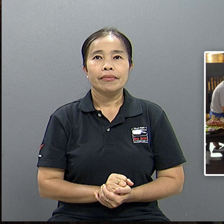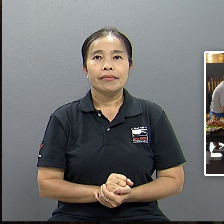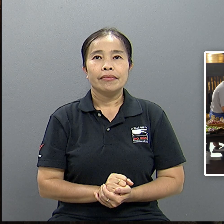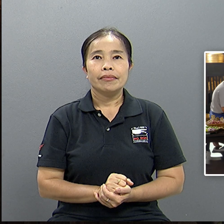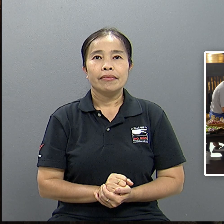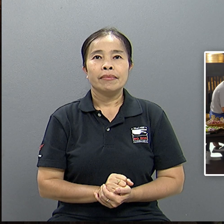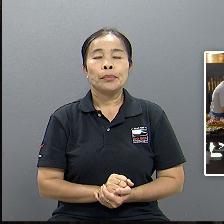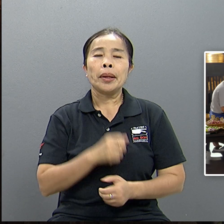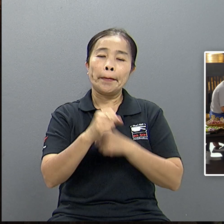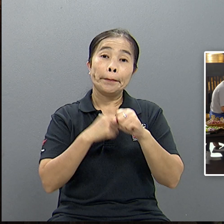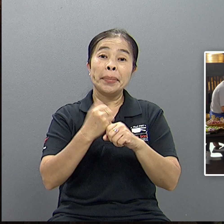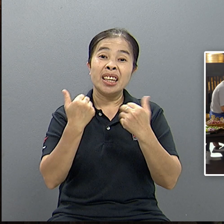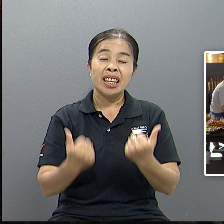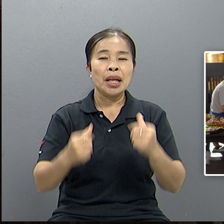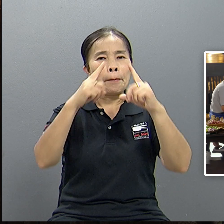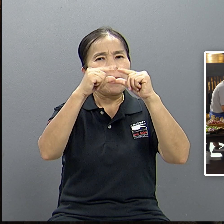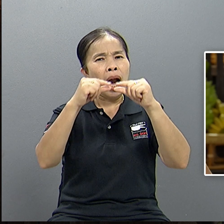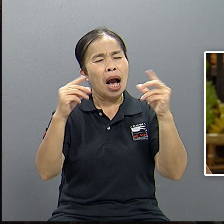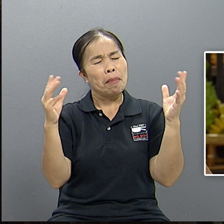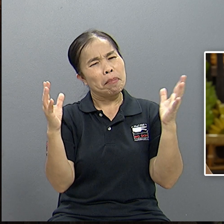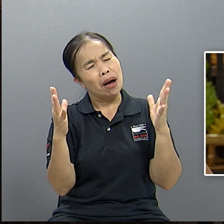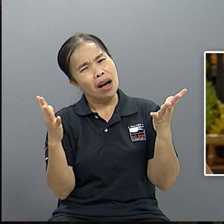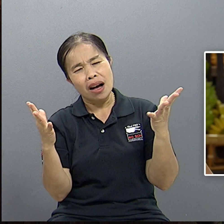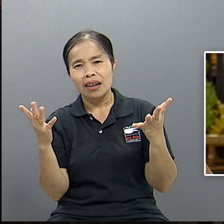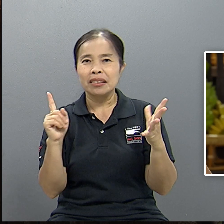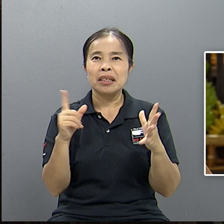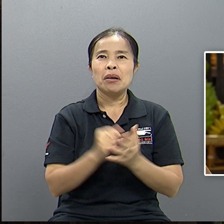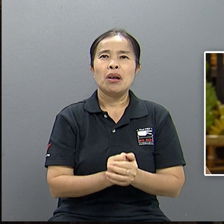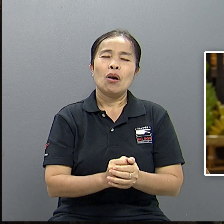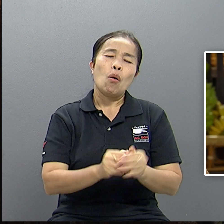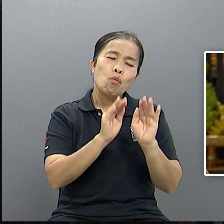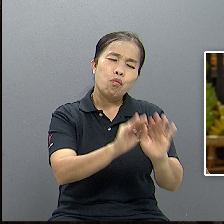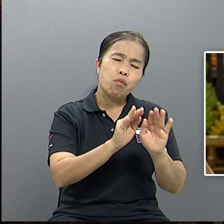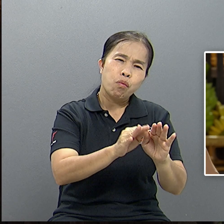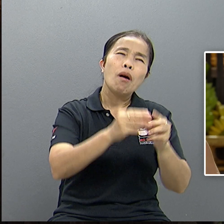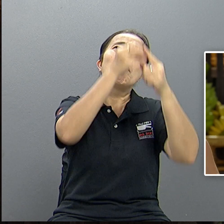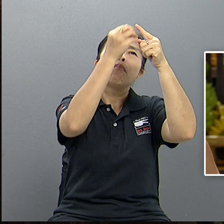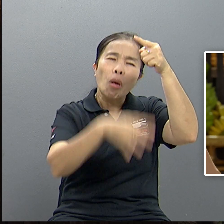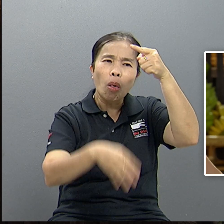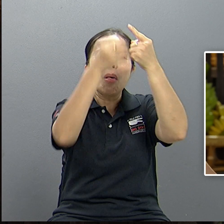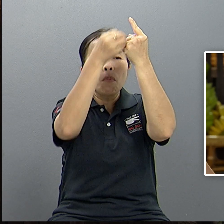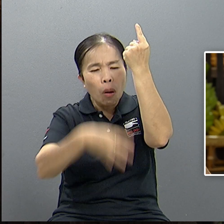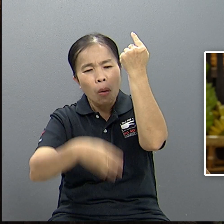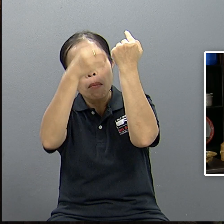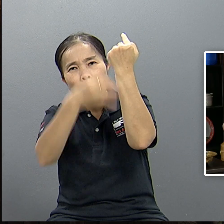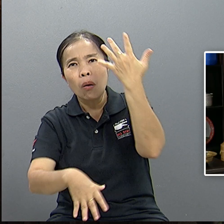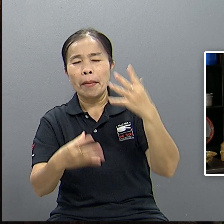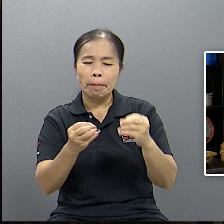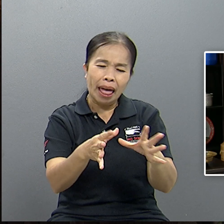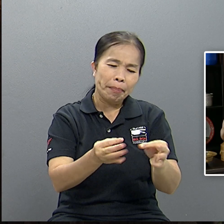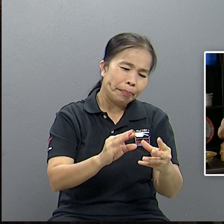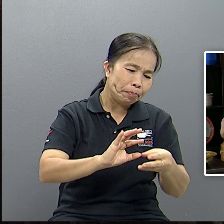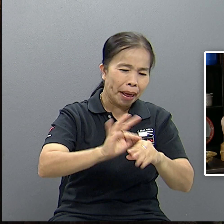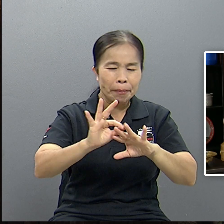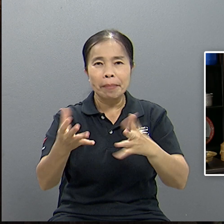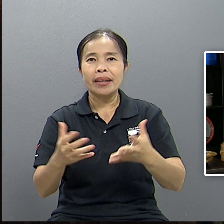ปีนี้มะขามบ้านเราดกเสียเหลือเกินทิ้งไว้ลมพัดตกลงมาฝักก็แตกเสียหมด ถึ